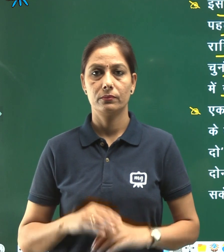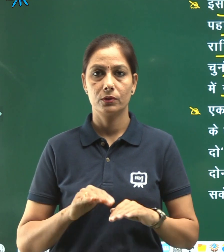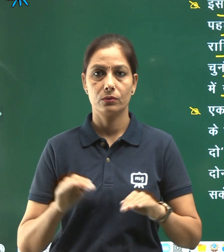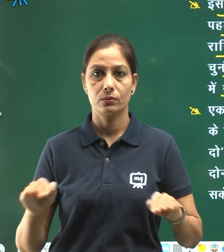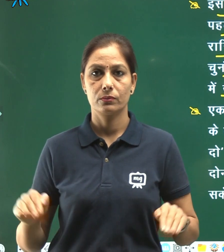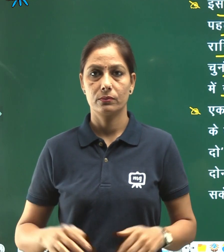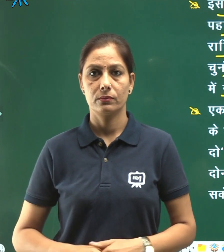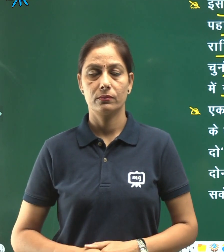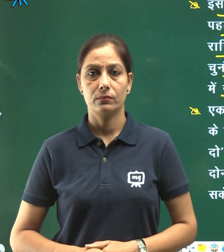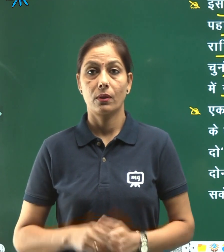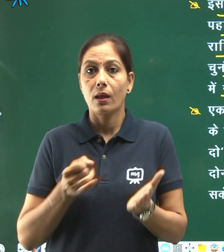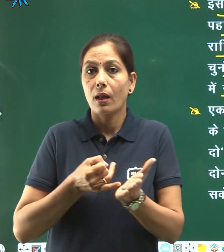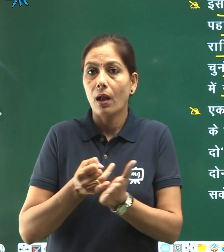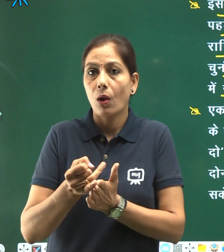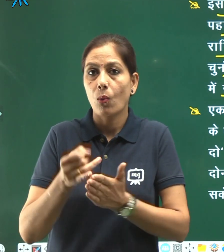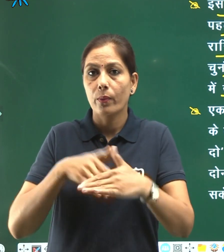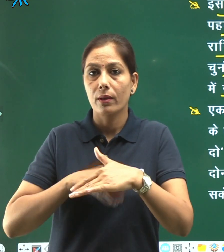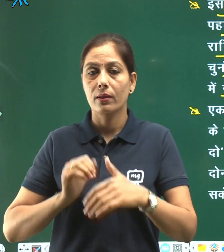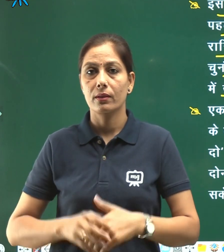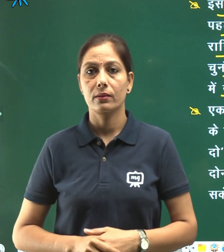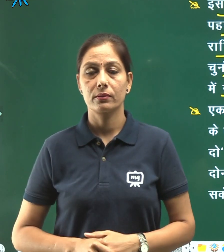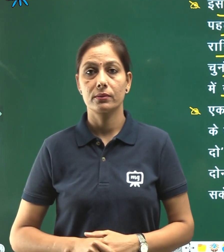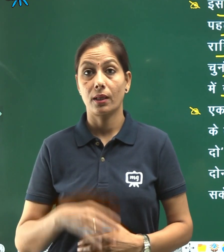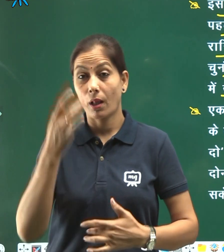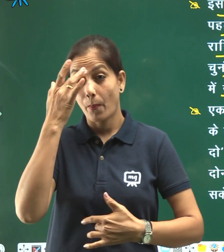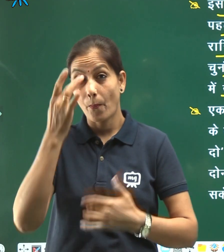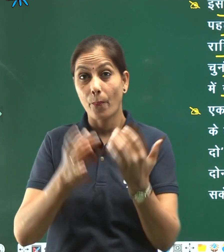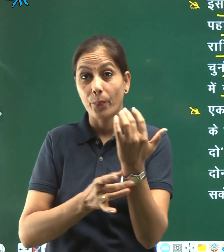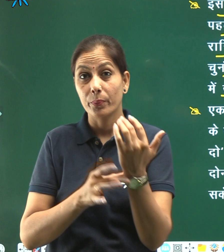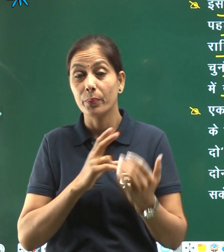बच्चों, गांव में महामारी